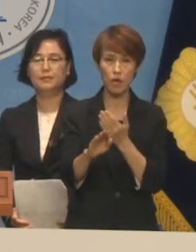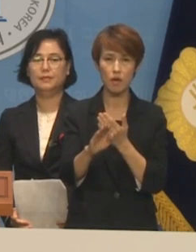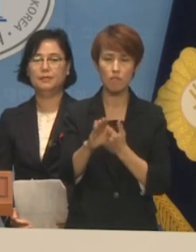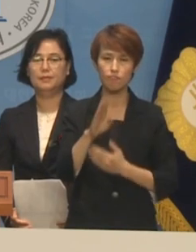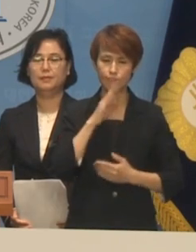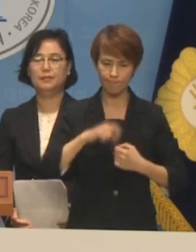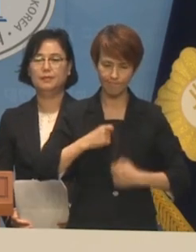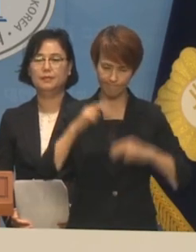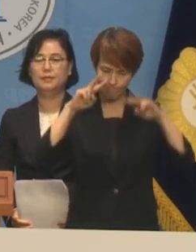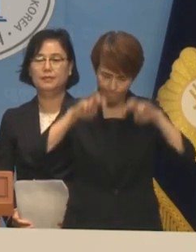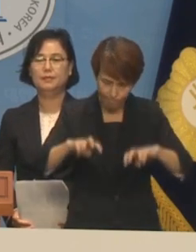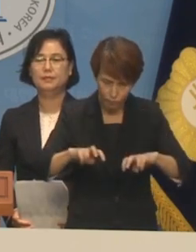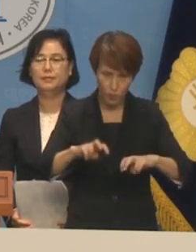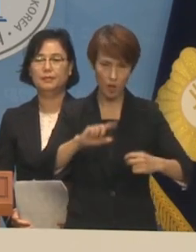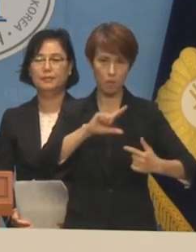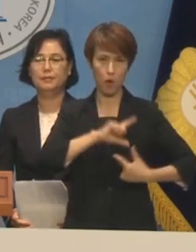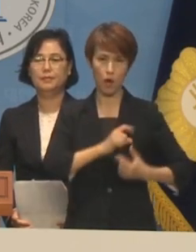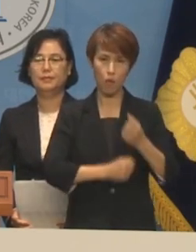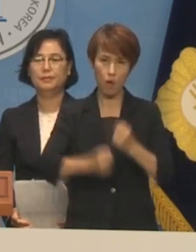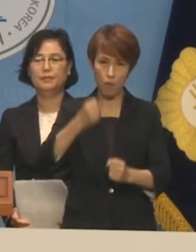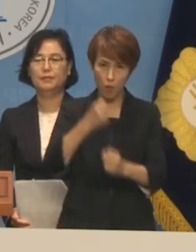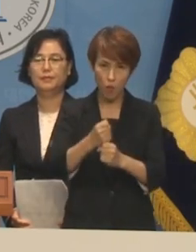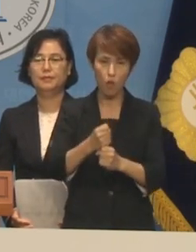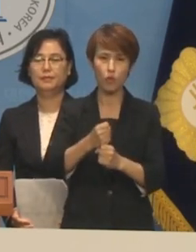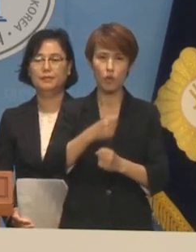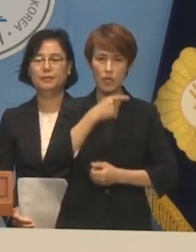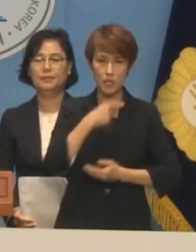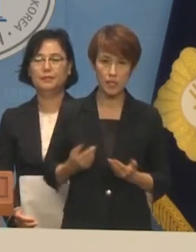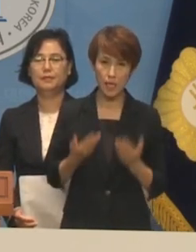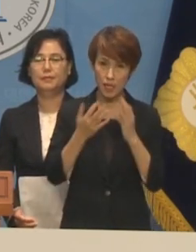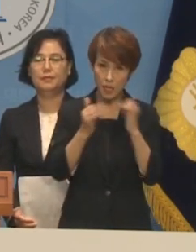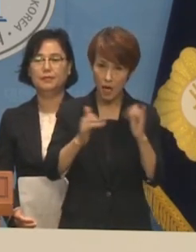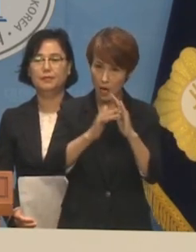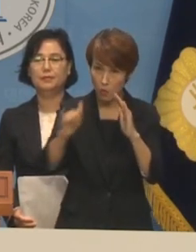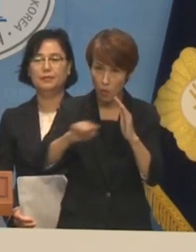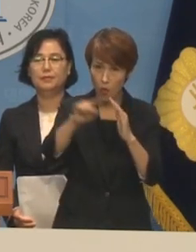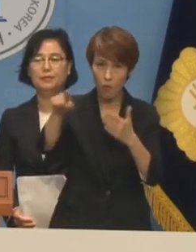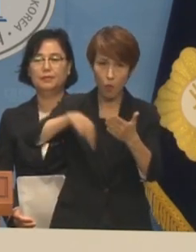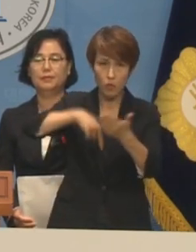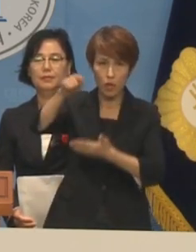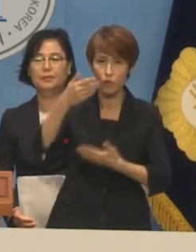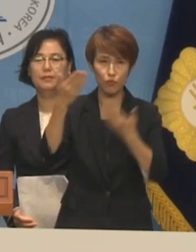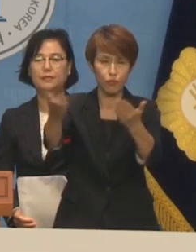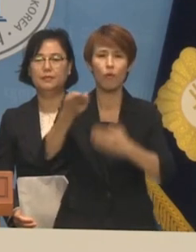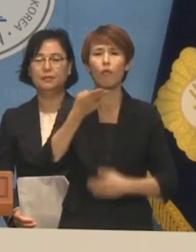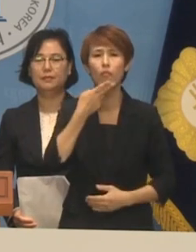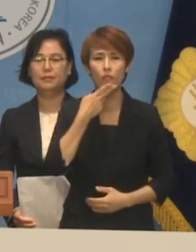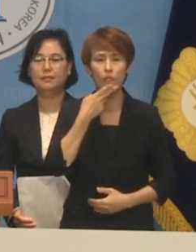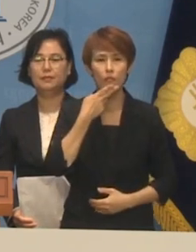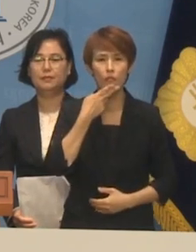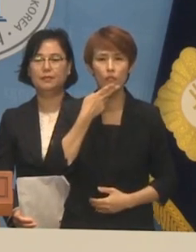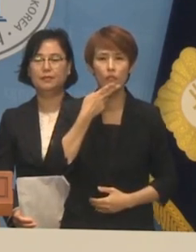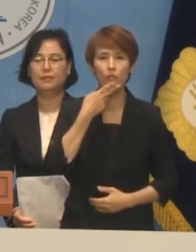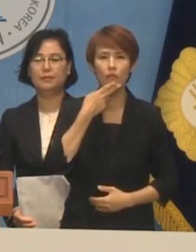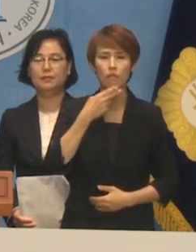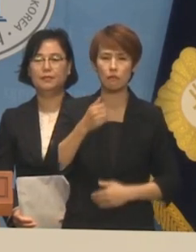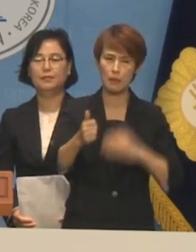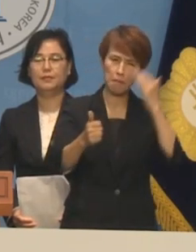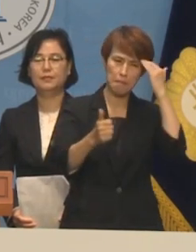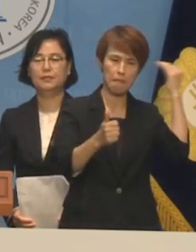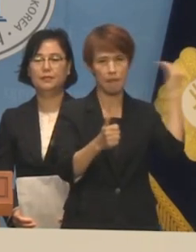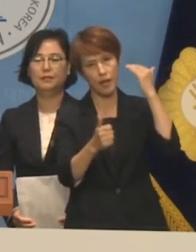진상규명, 명예회복, 희생자 유족에 대한 배보상은커녕 오히려 이를 방해하고